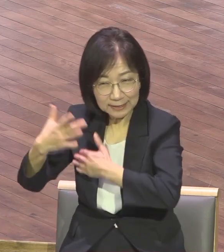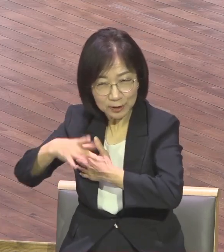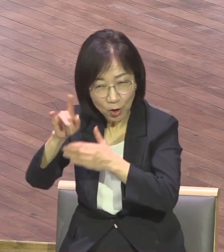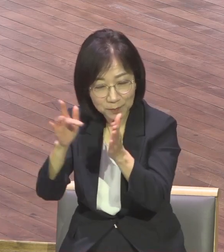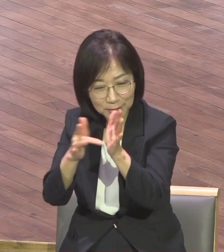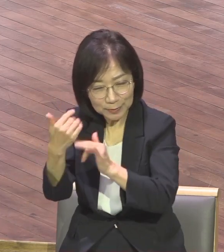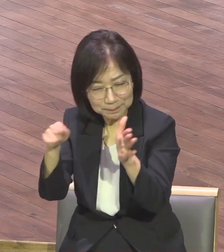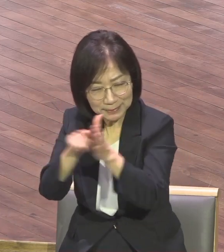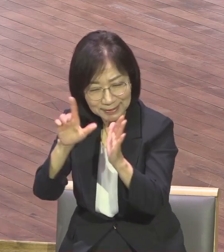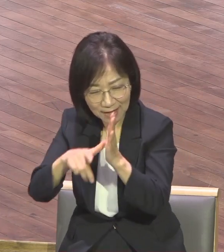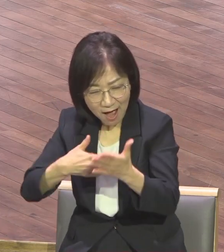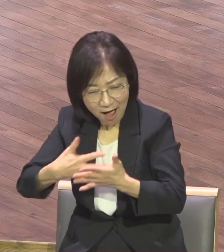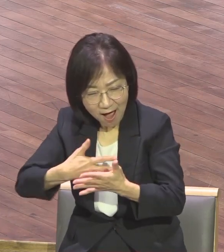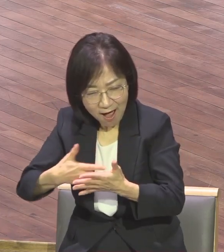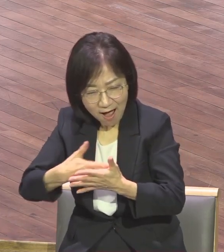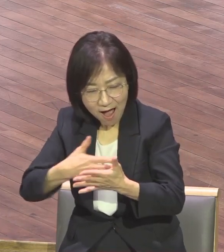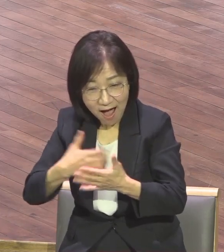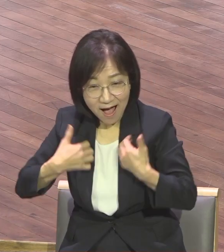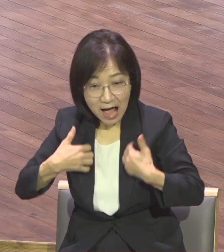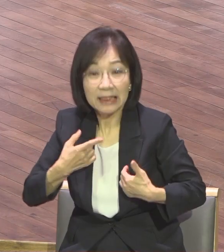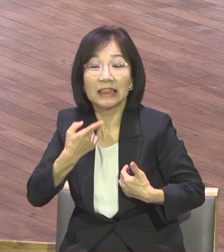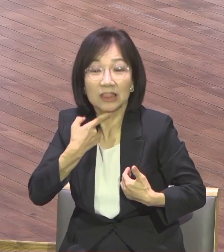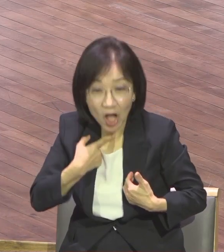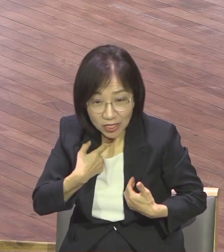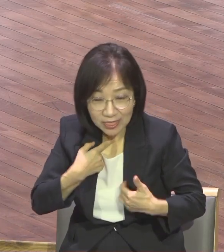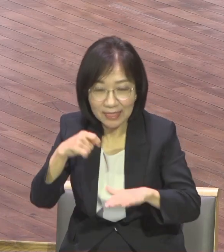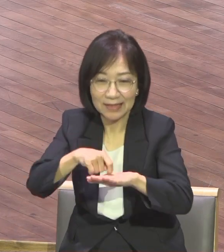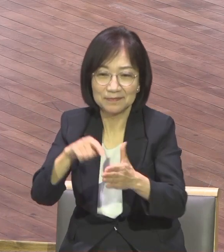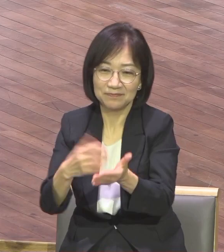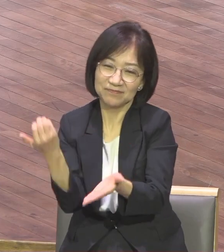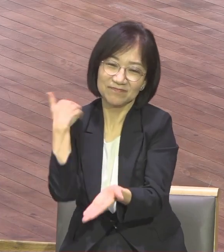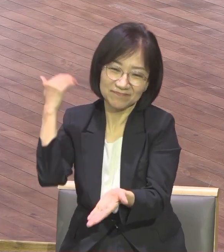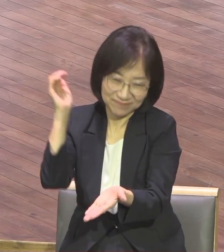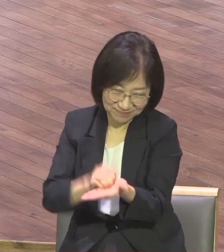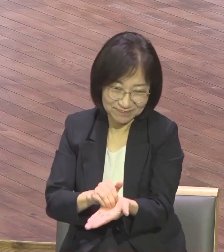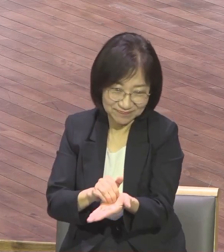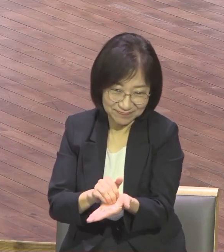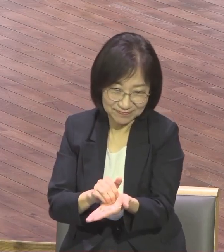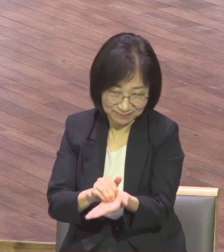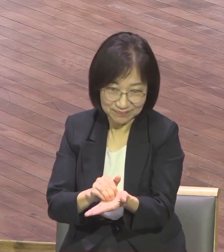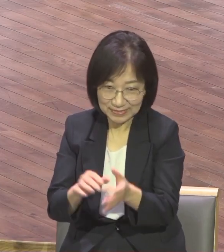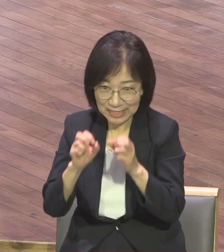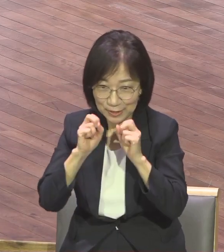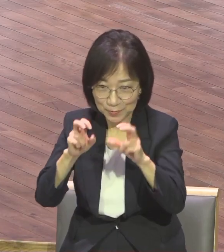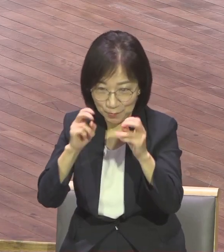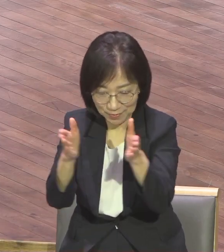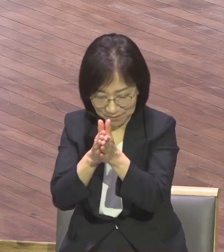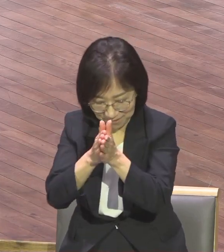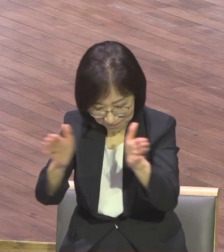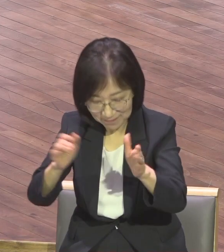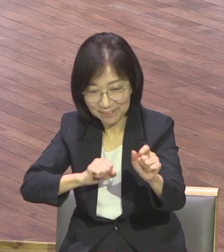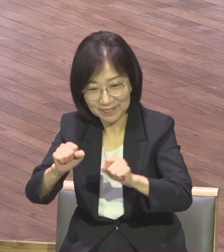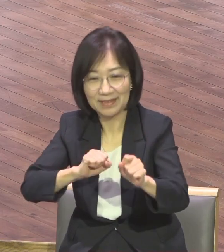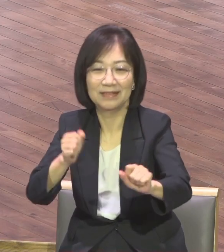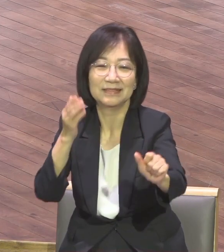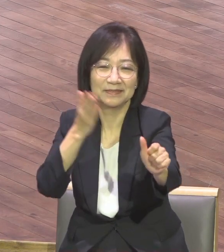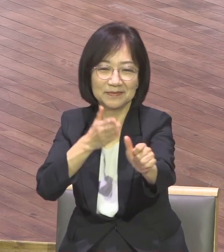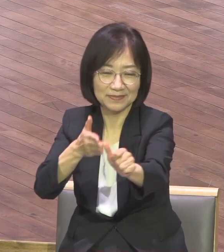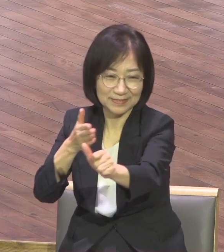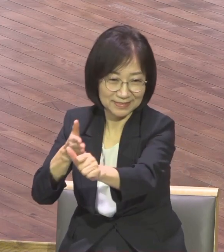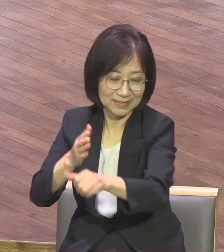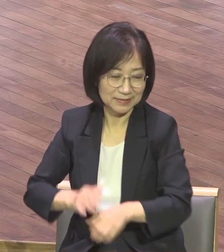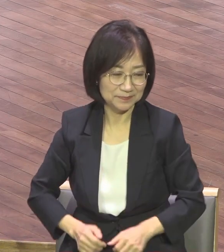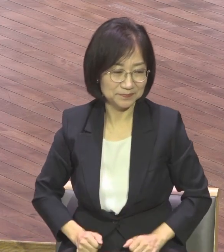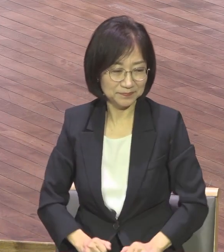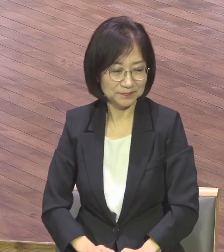언약 붙잡고 도전해 보시기 바랍니다. 그래서 만국을 기업으로 얻게 하려는 237 선교시대 주역으로 모두 다